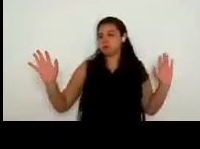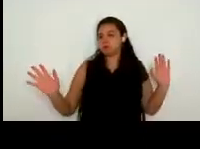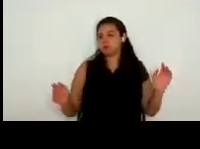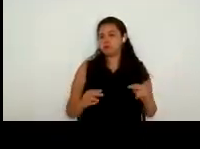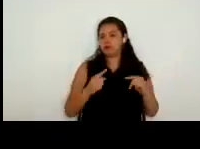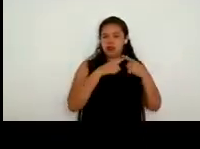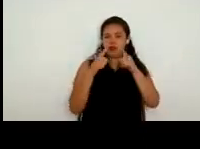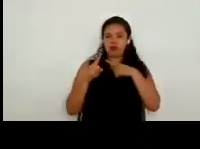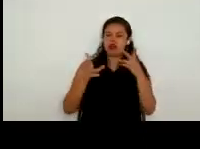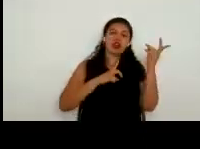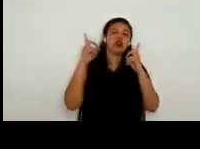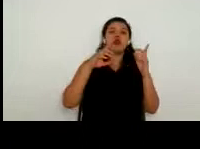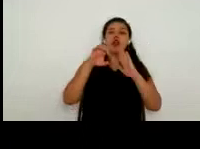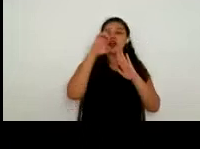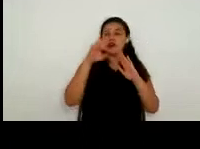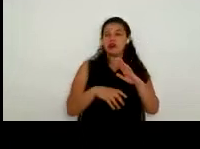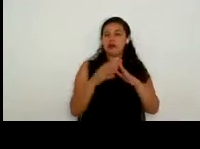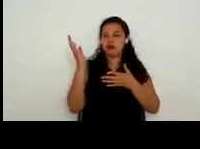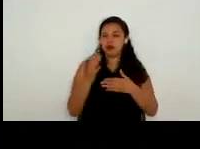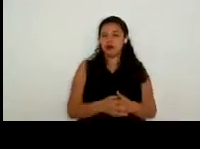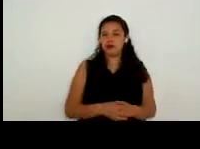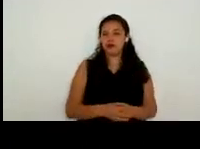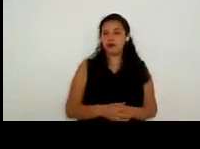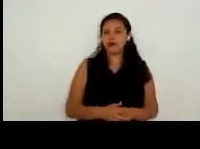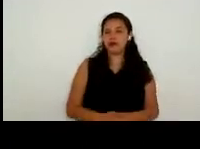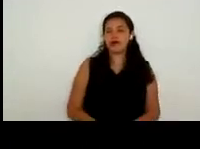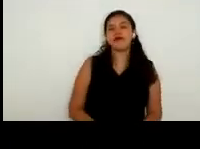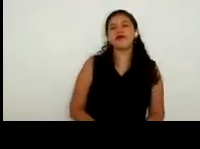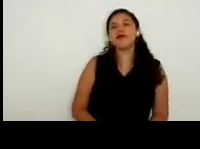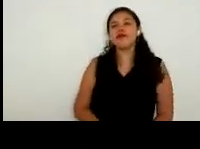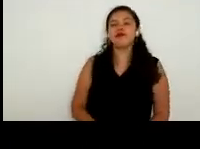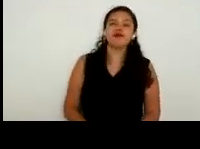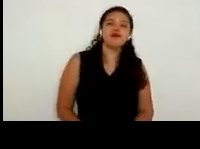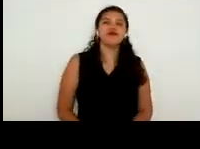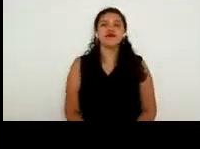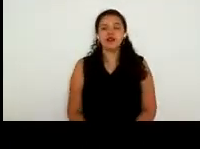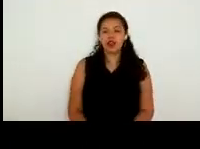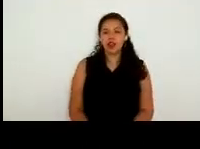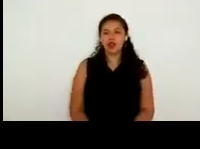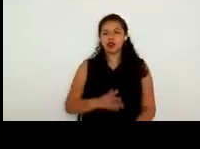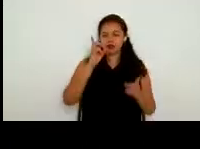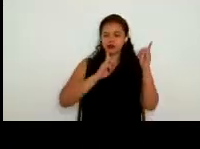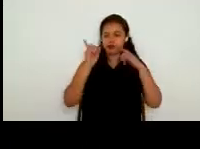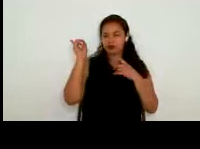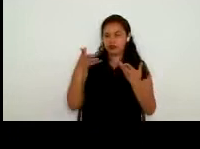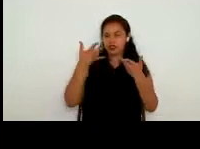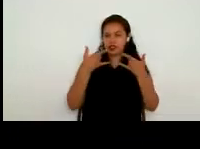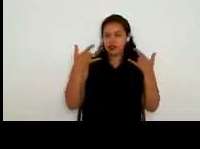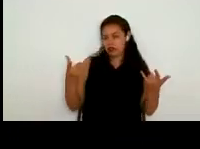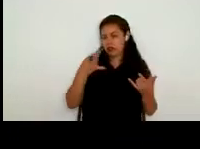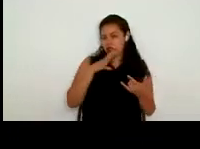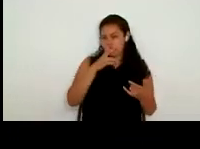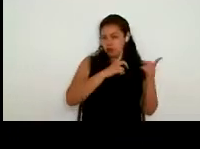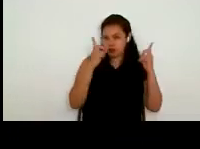dudas de este ejemplo más bien desde antecedentes no